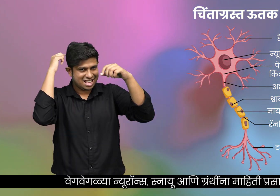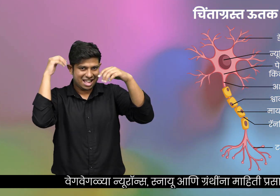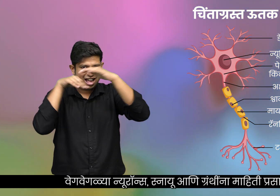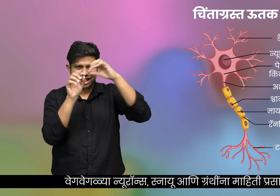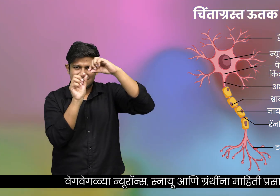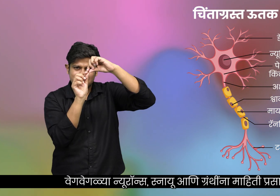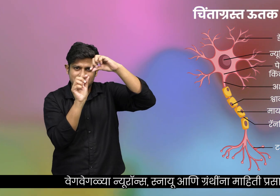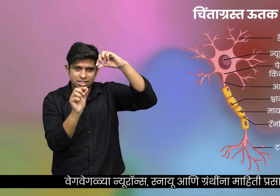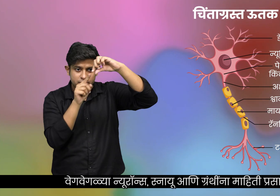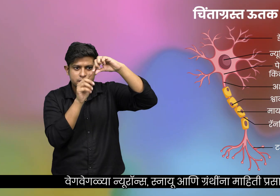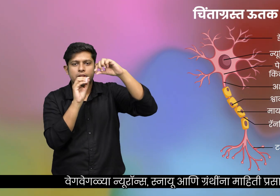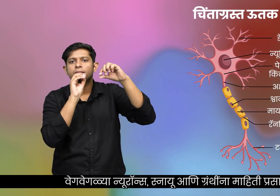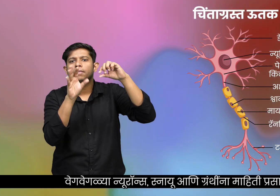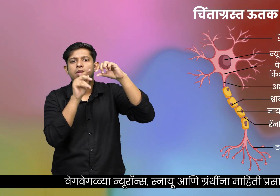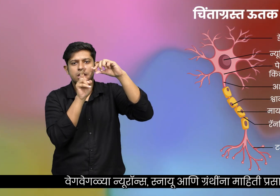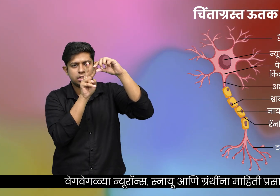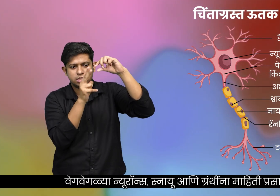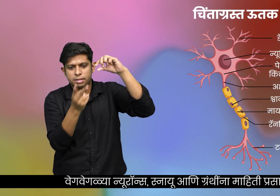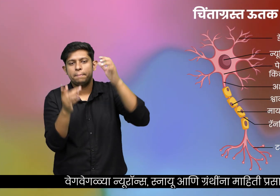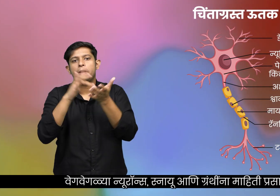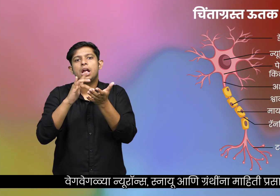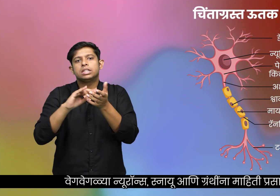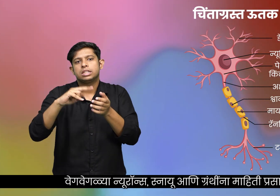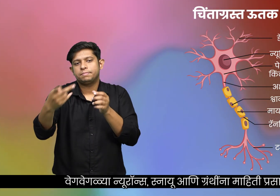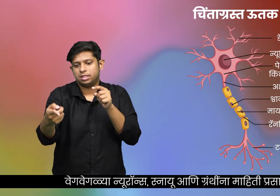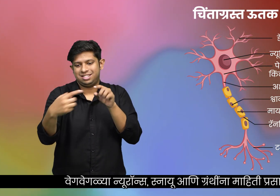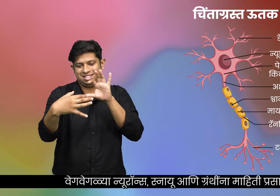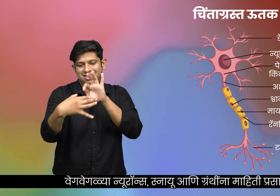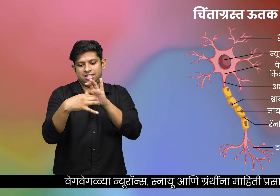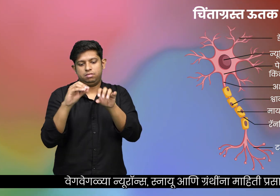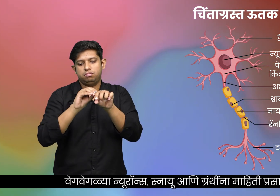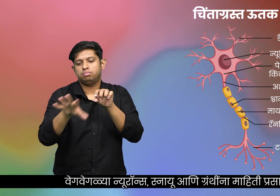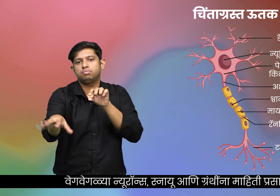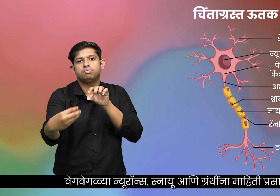वेगवेगळ्या न्यूरॉन्स, सप्तायू आणि ग्रंथींना माहिती प्रसारित करतात.